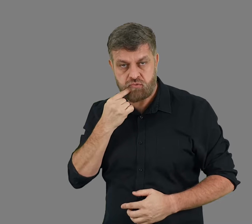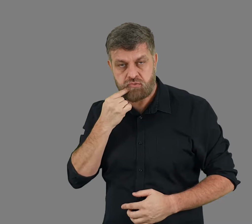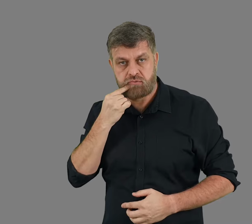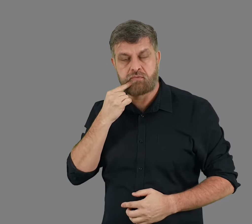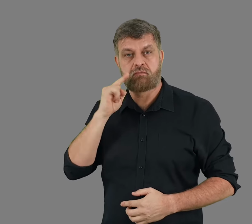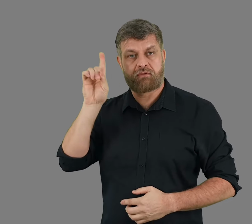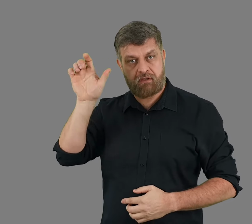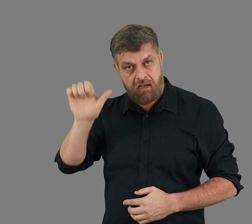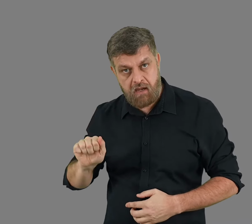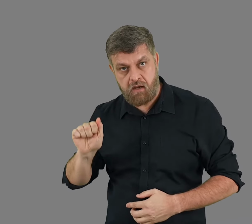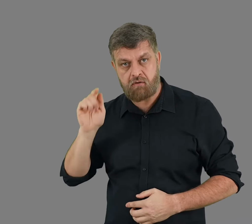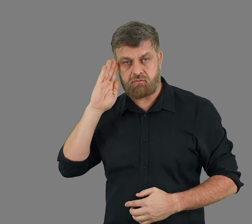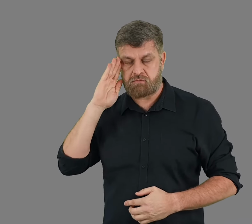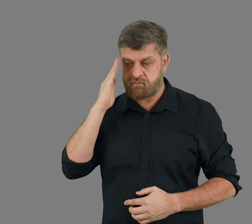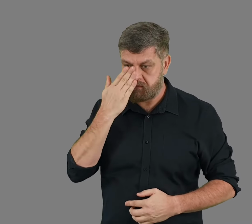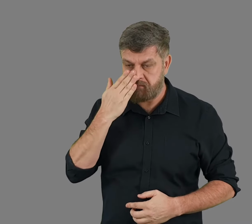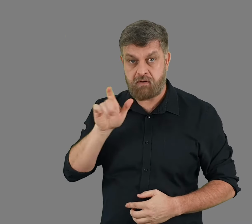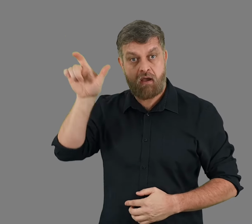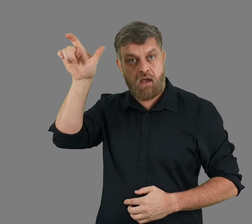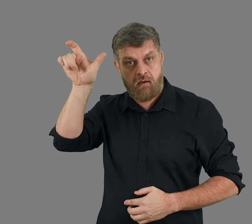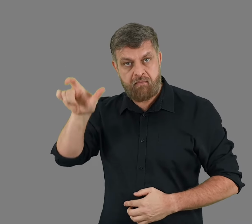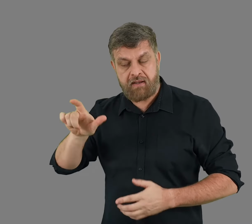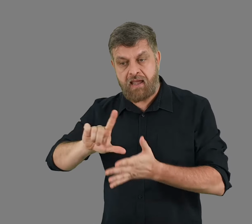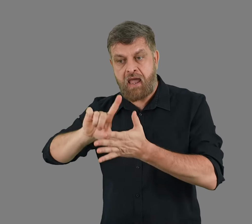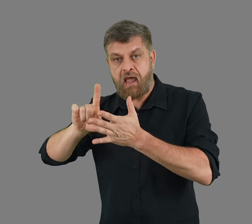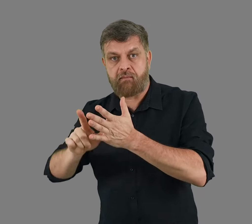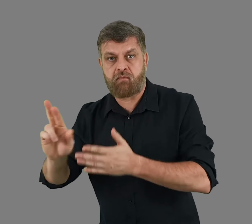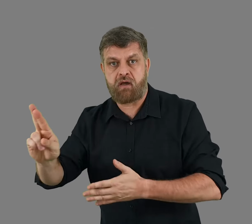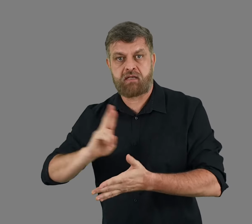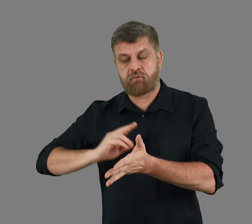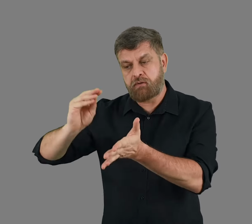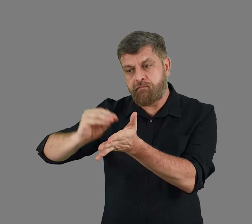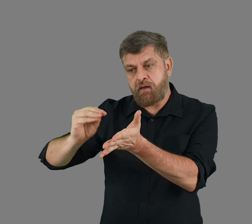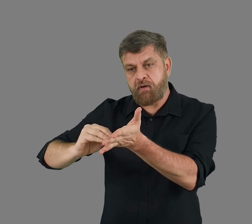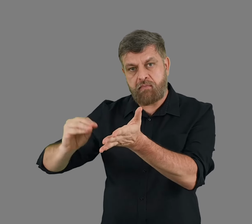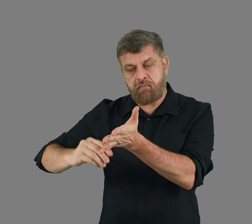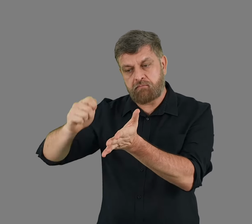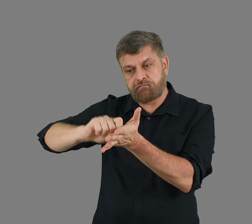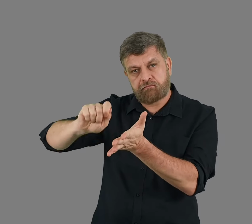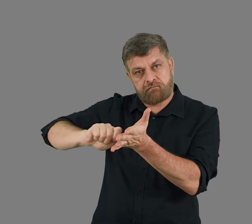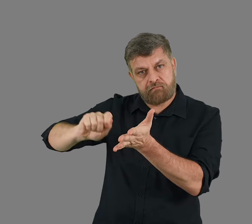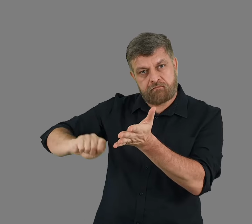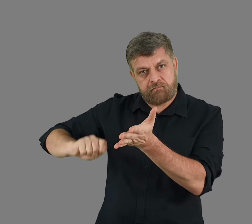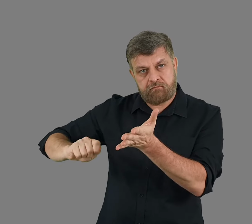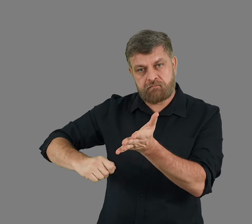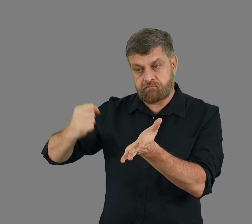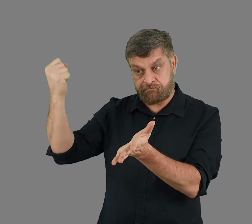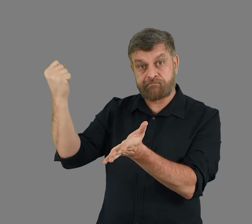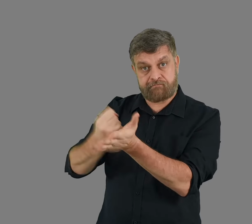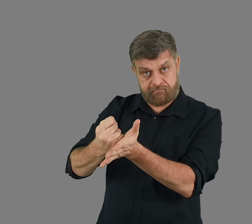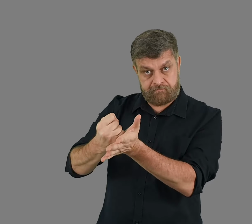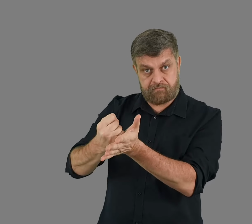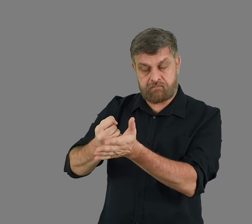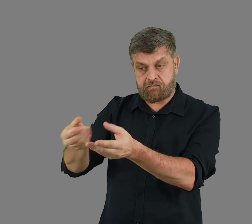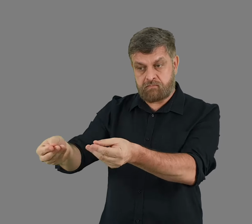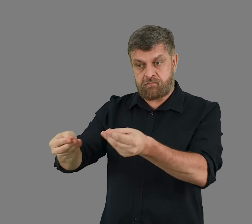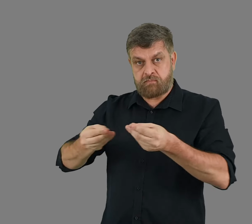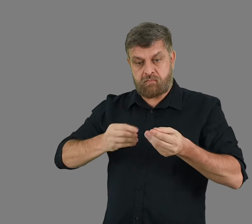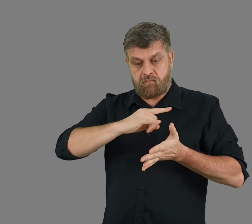surdo-cegueira, para que apresente sua defesa prévia, por escrito, com firma reconhecida, podendo o documento escrito ser acompanhado